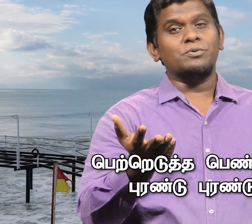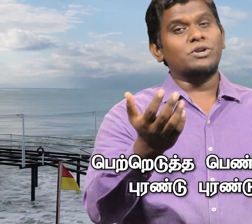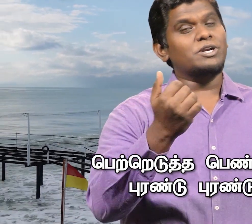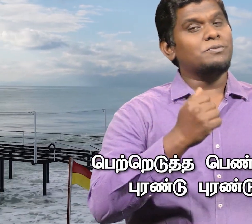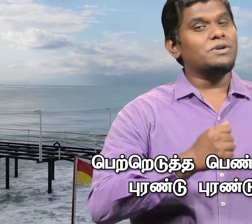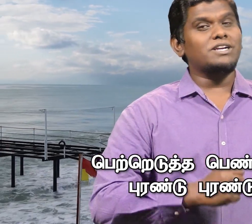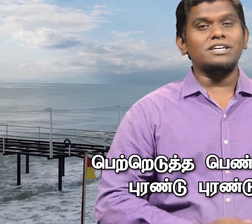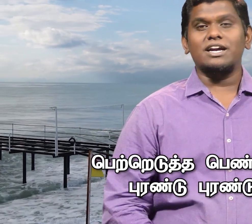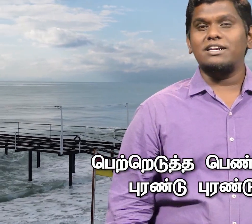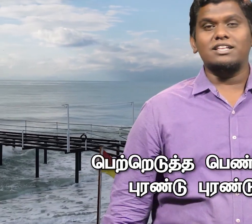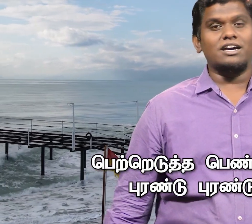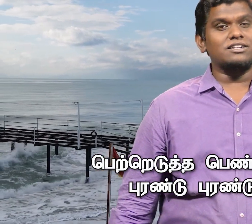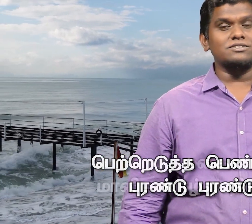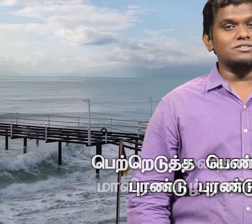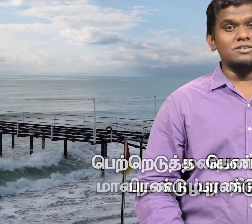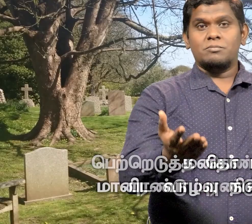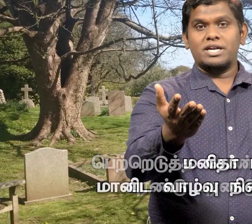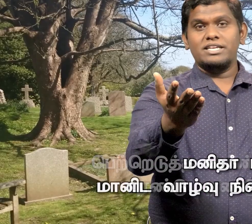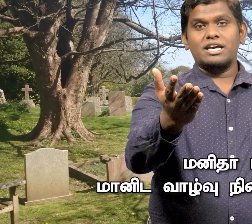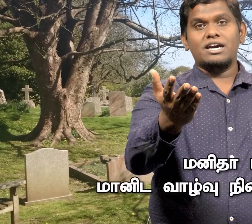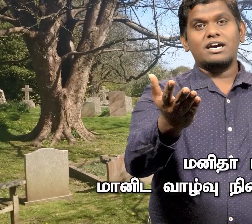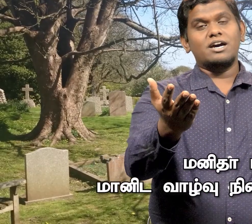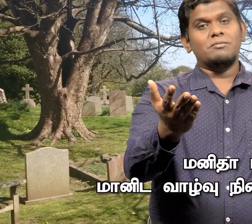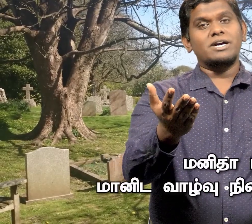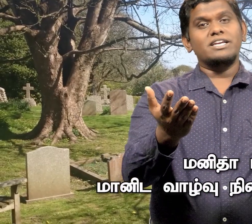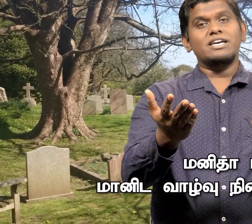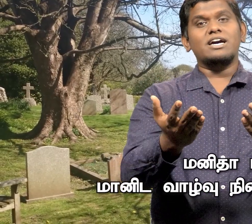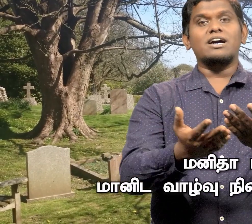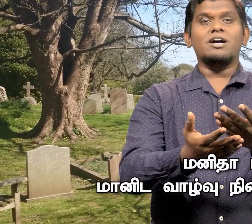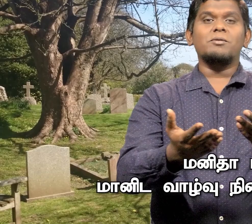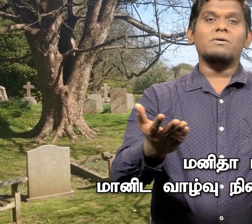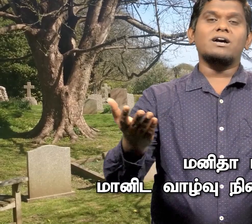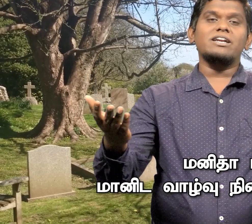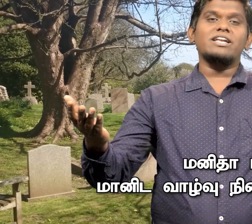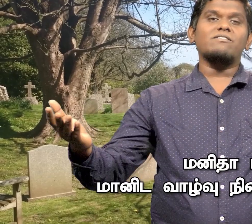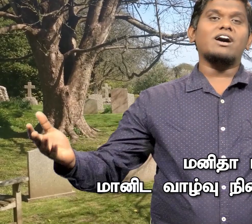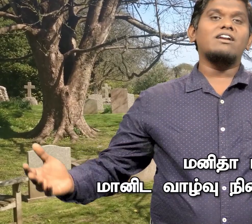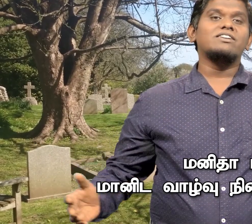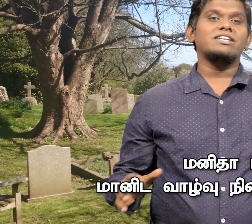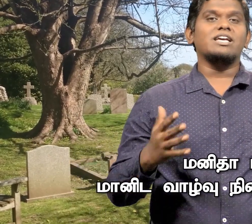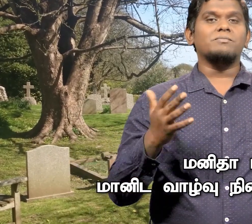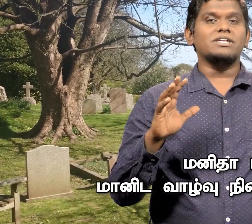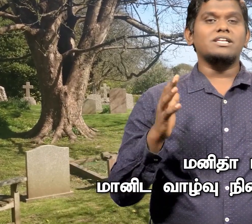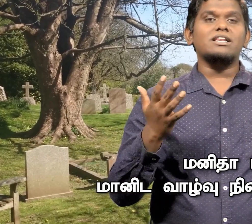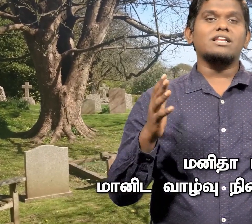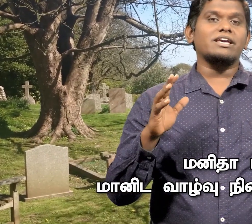பிள்ளையும் புரண்டு புரண்டு அழுதாலும் மனிதா மனிதா மானிட